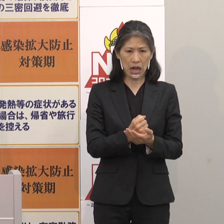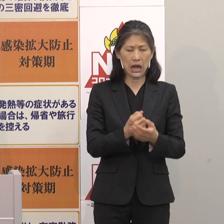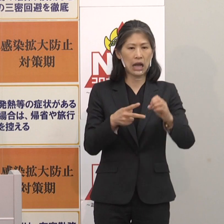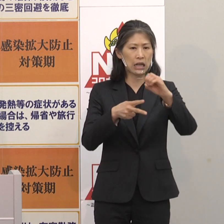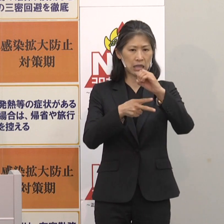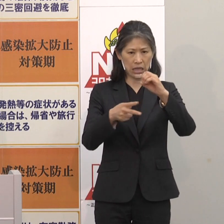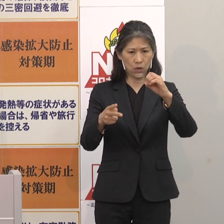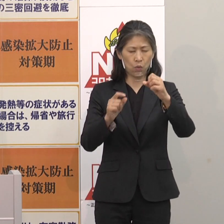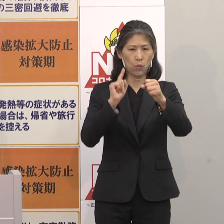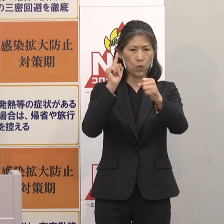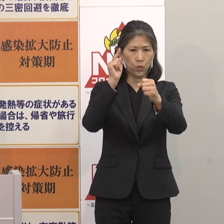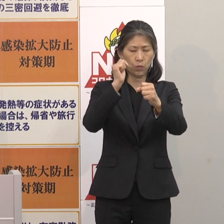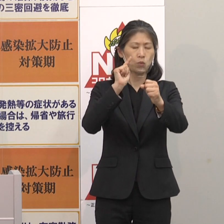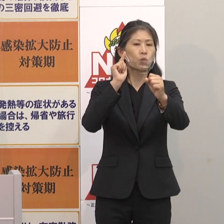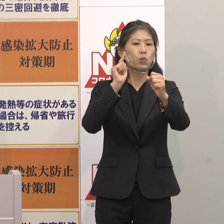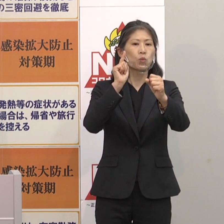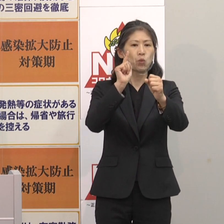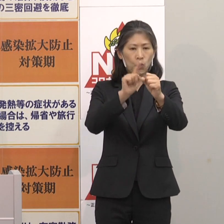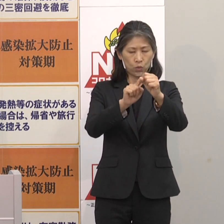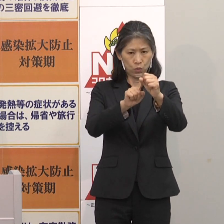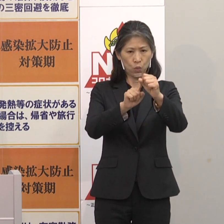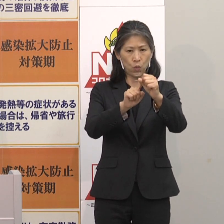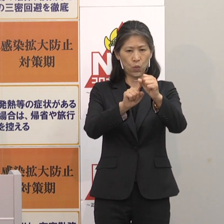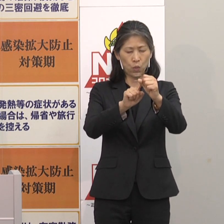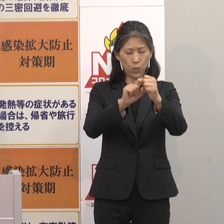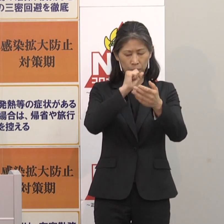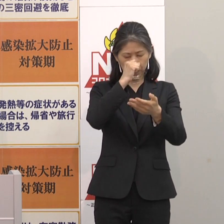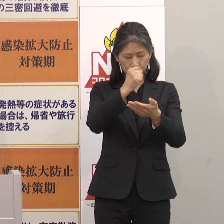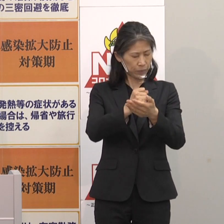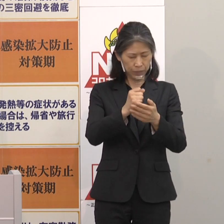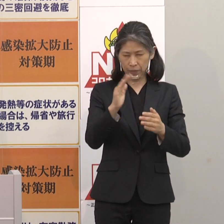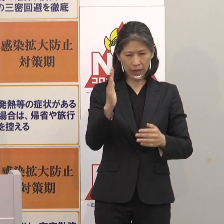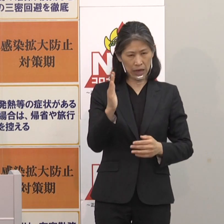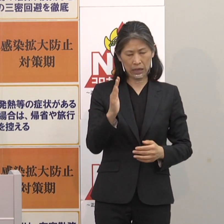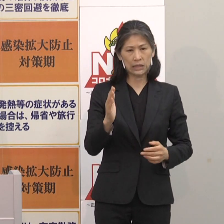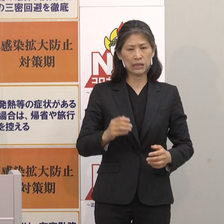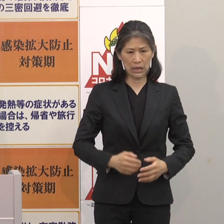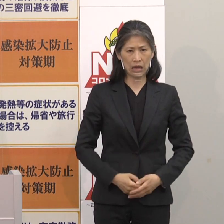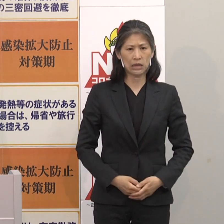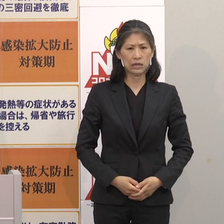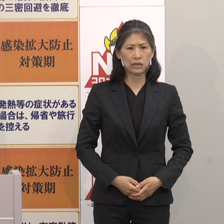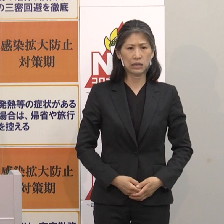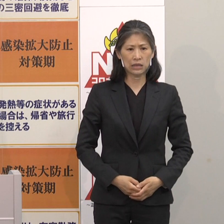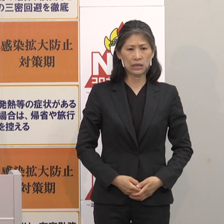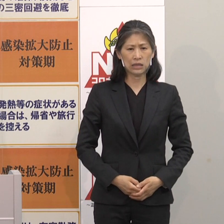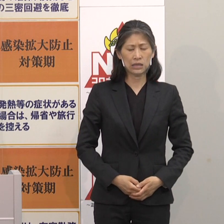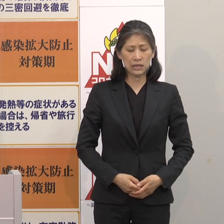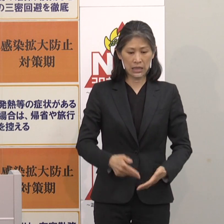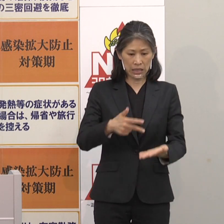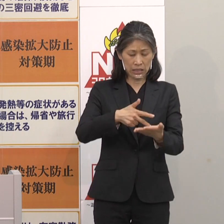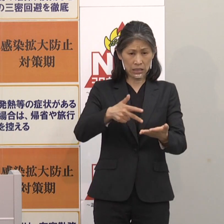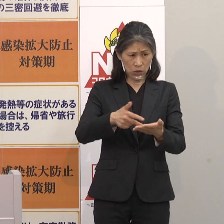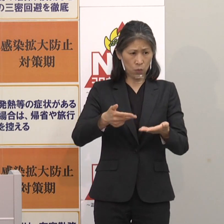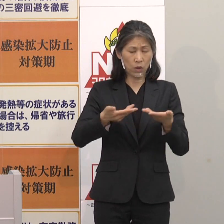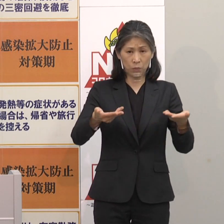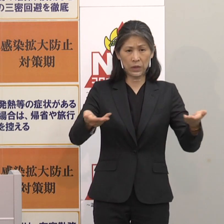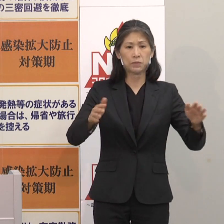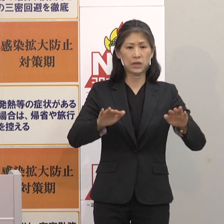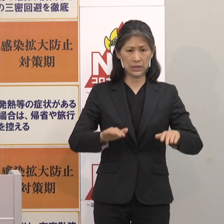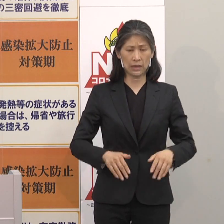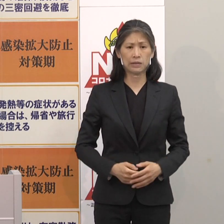達成できませんでした。お手元に5月分のマンスリーレポートをお配りしております